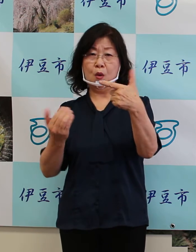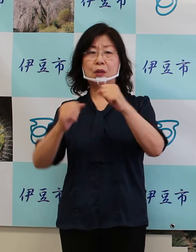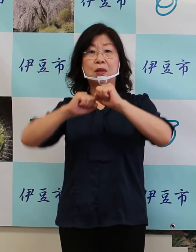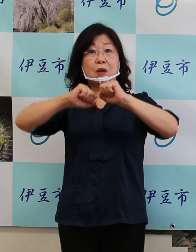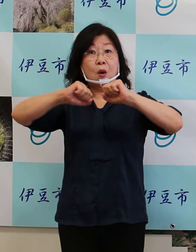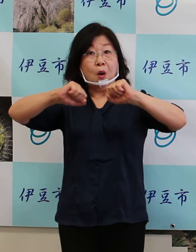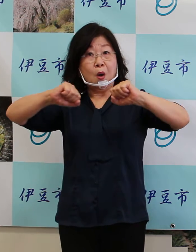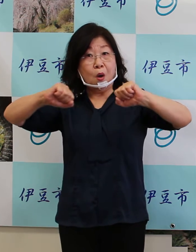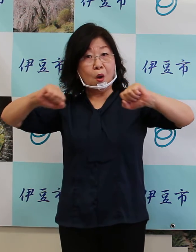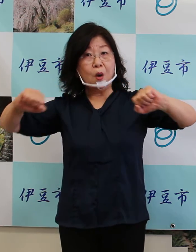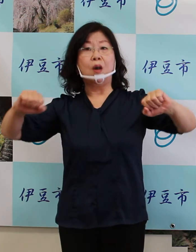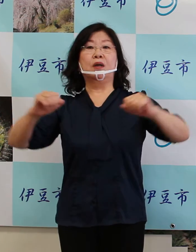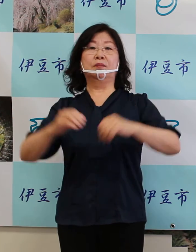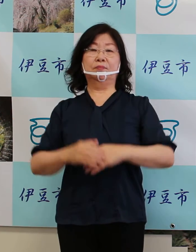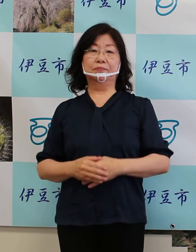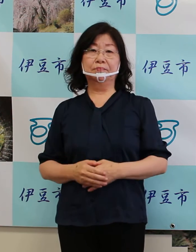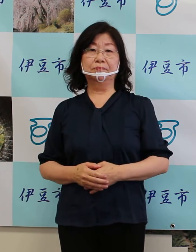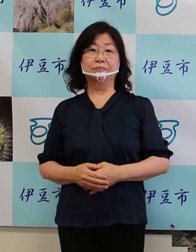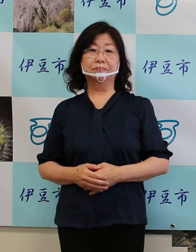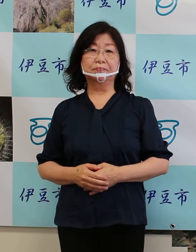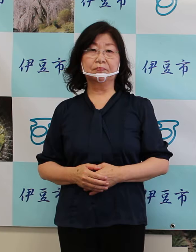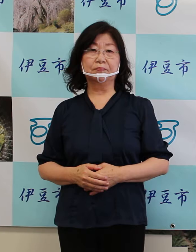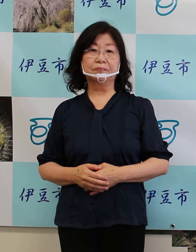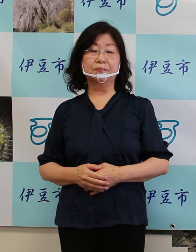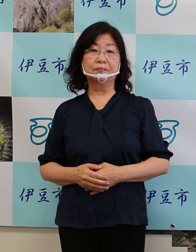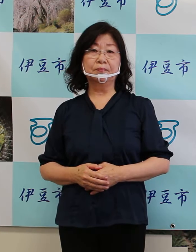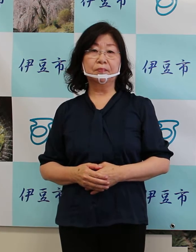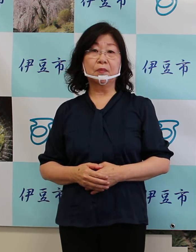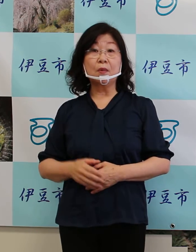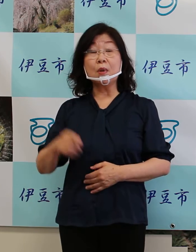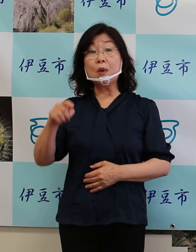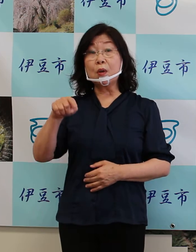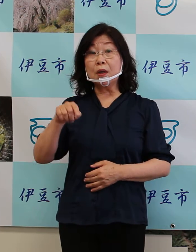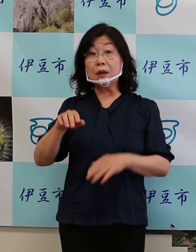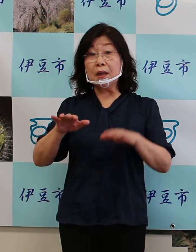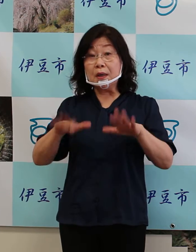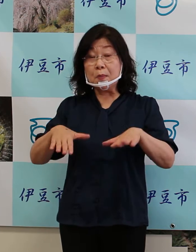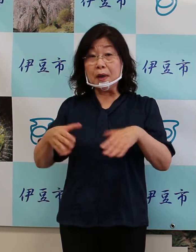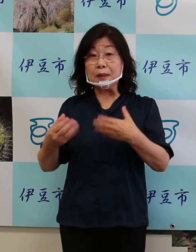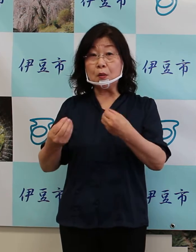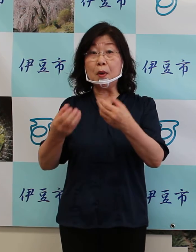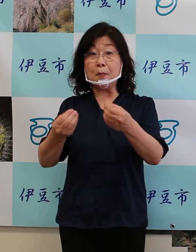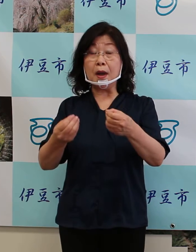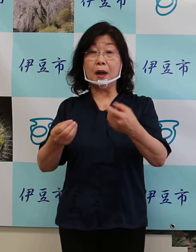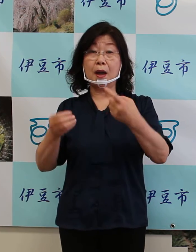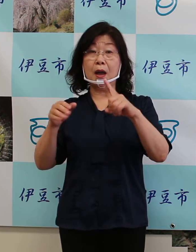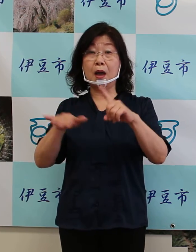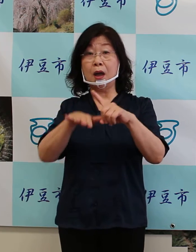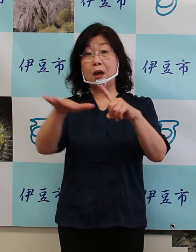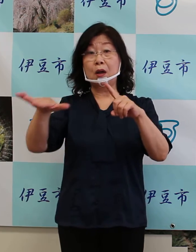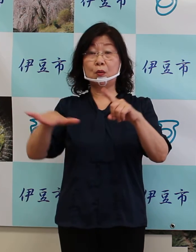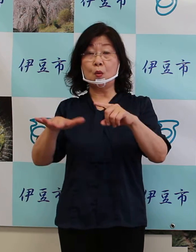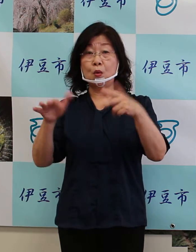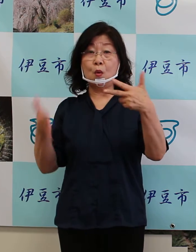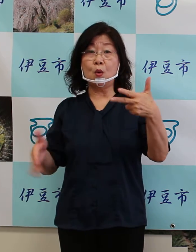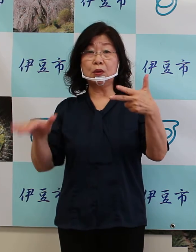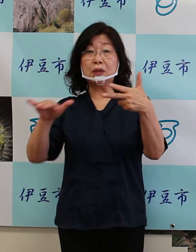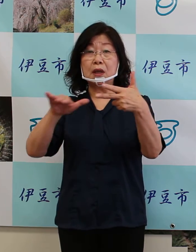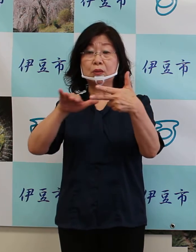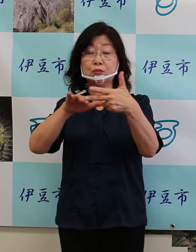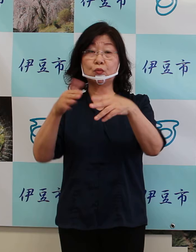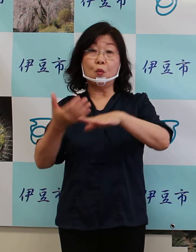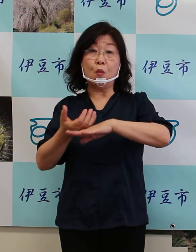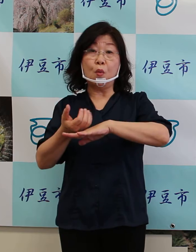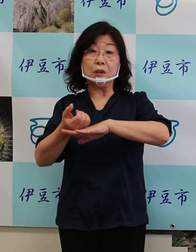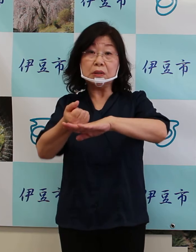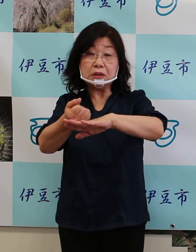です。そしてこのまま公共施設を同じ水準で維持をすると